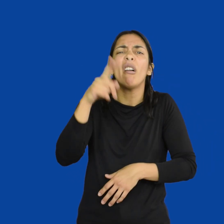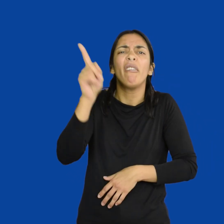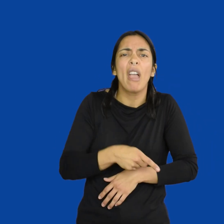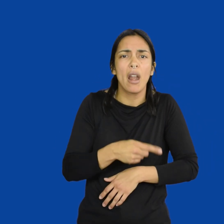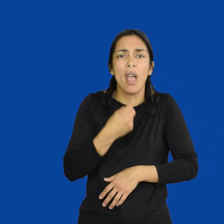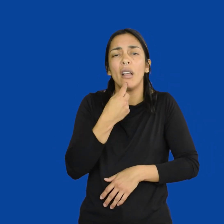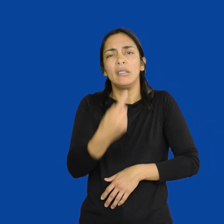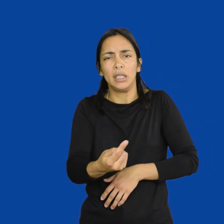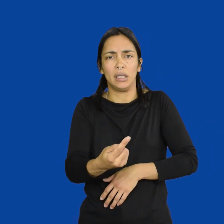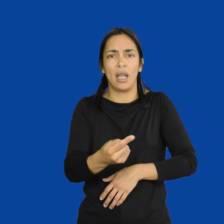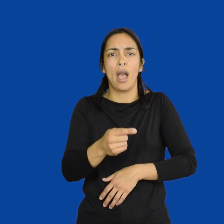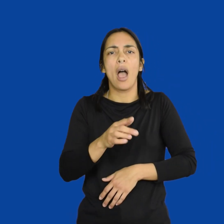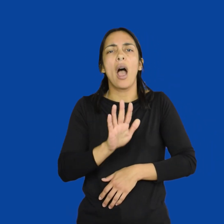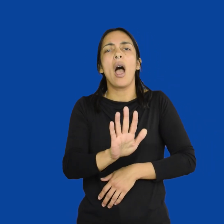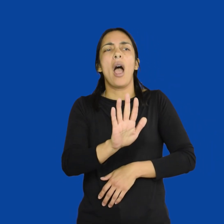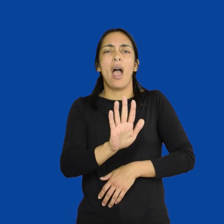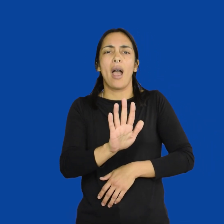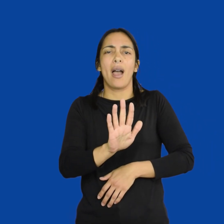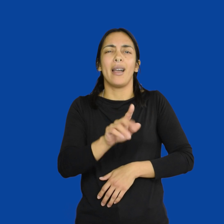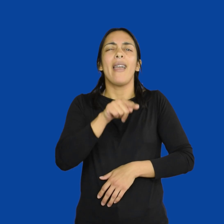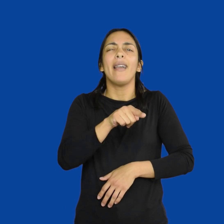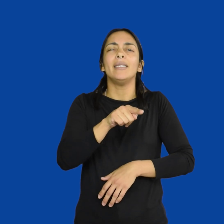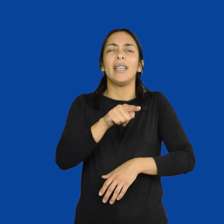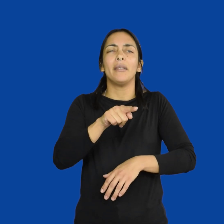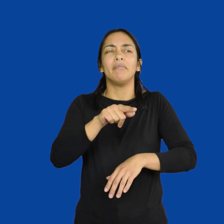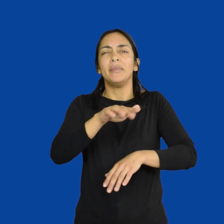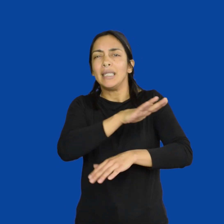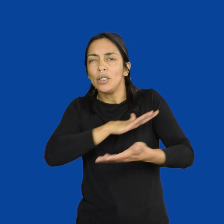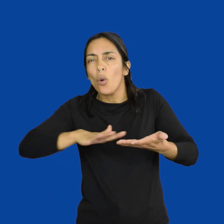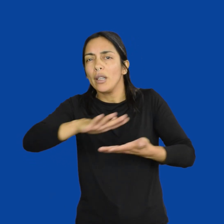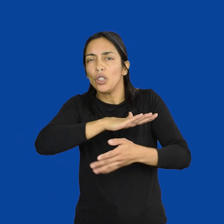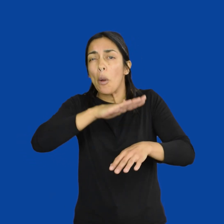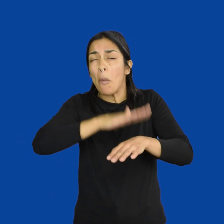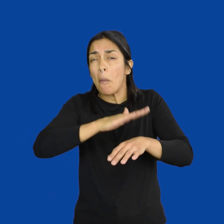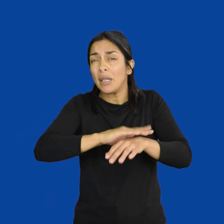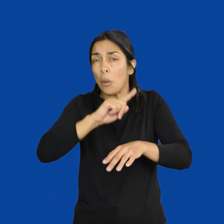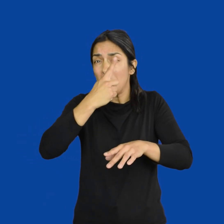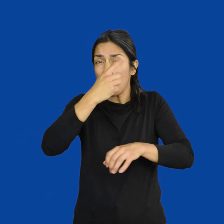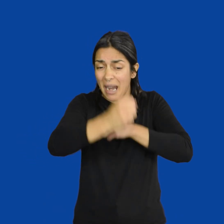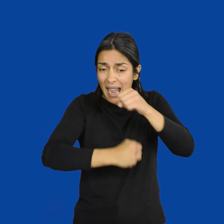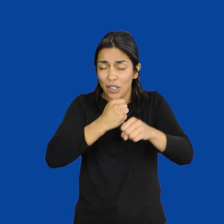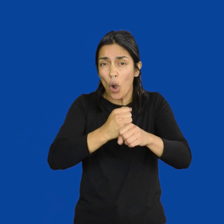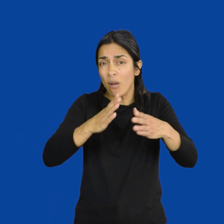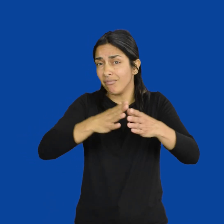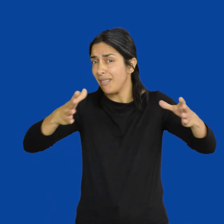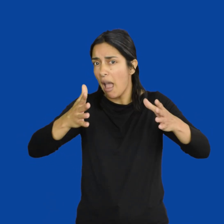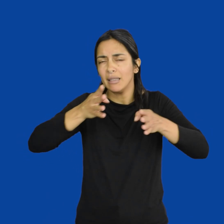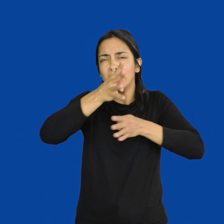una respuesta a tanta crueldad, y el genocidio armenio no fue una salvedad. Durante el primer año de la